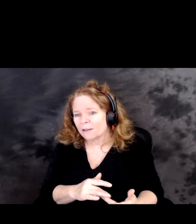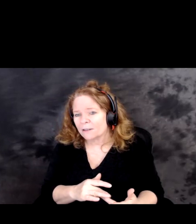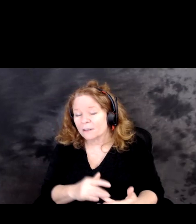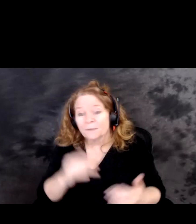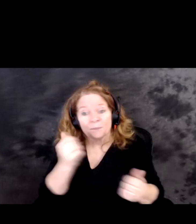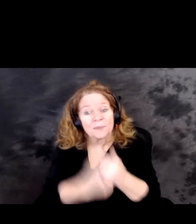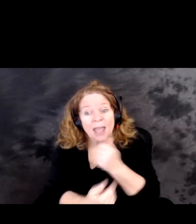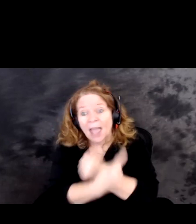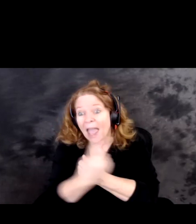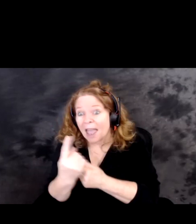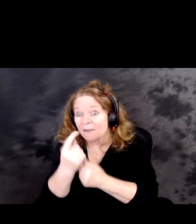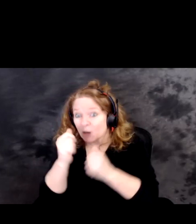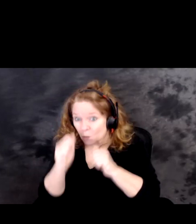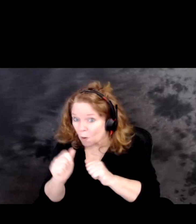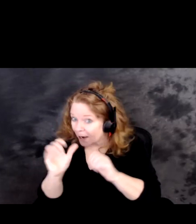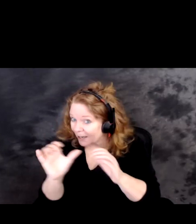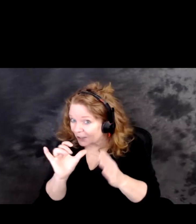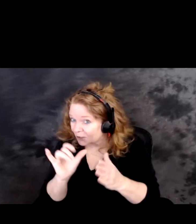de su corazón.